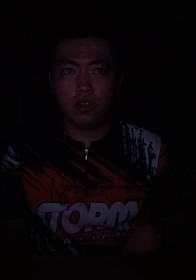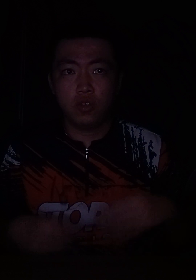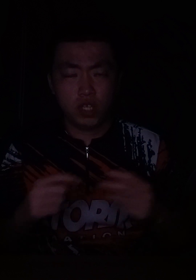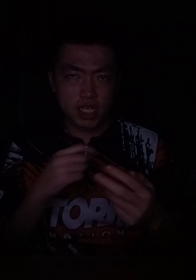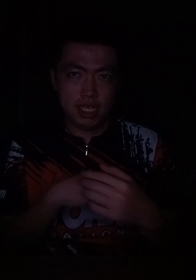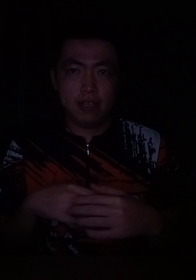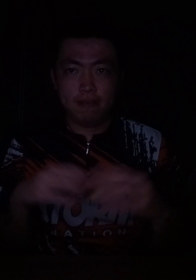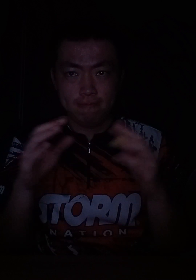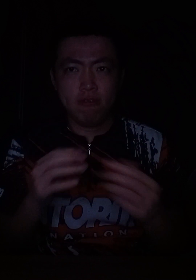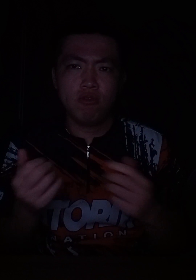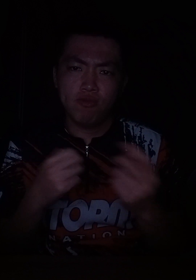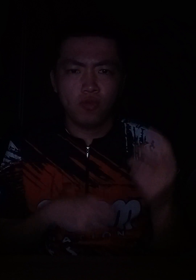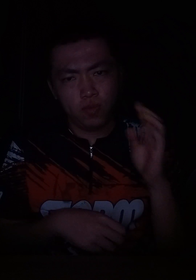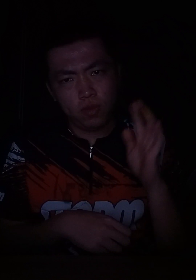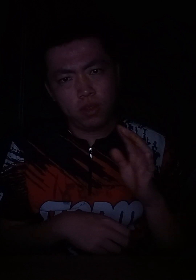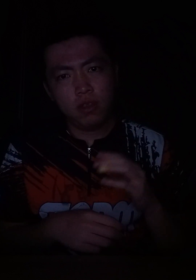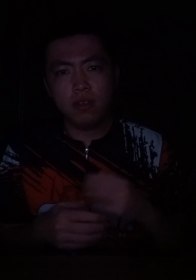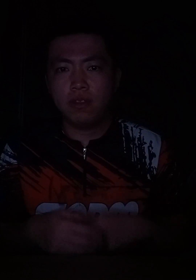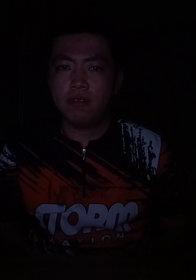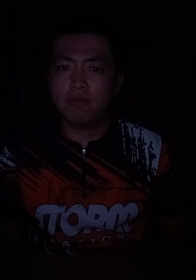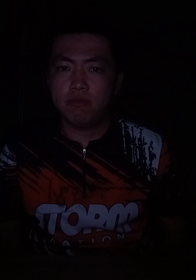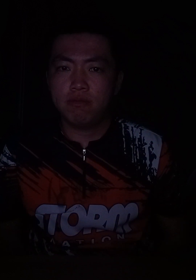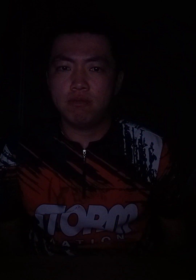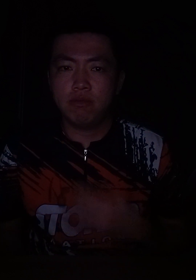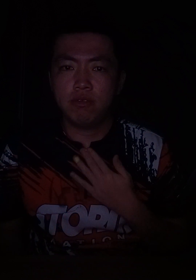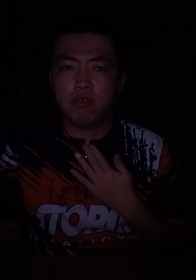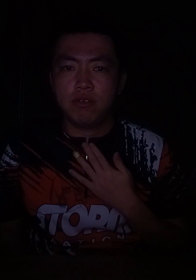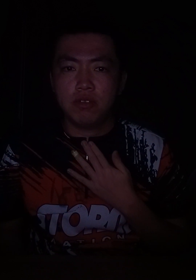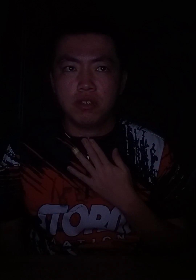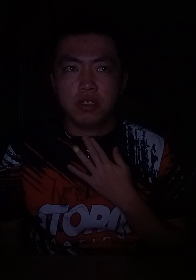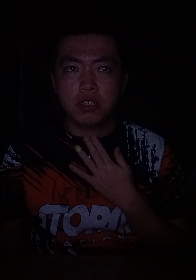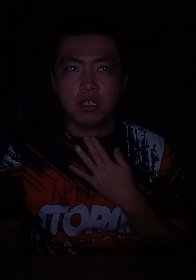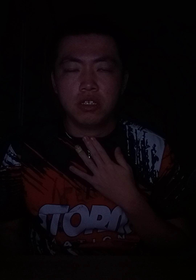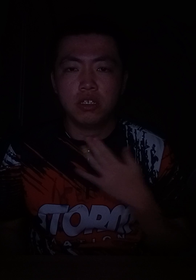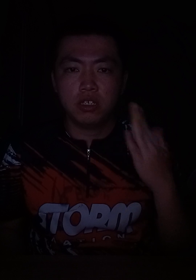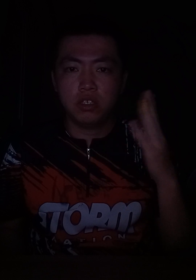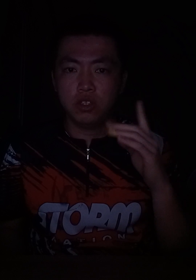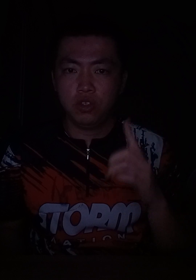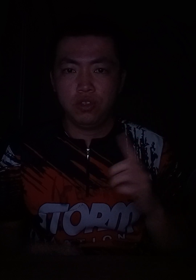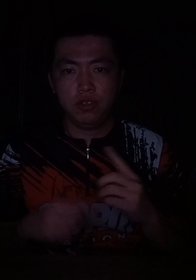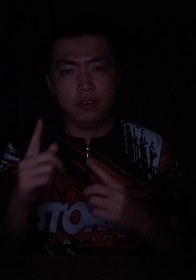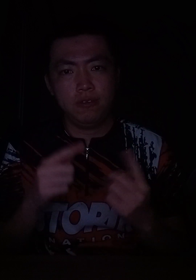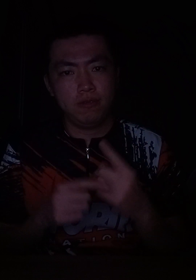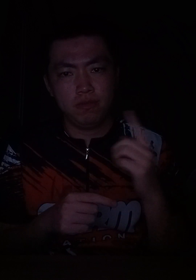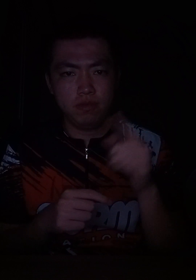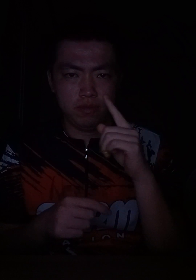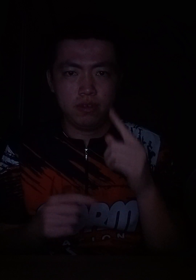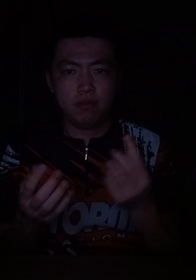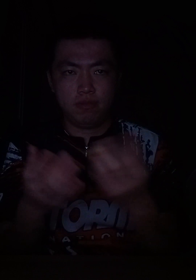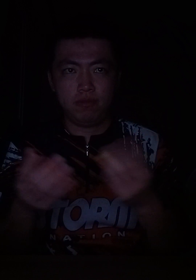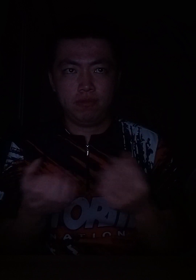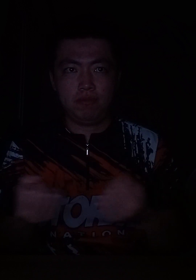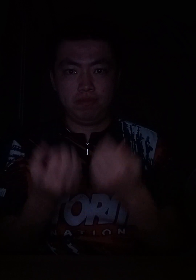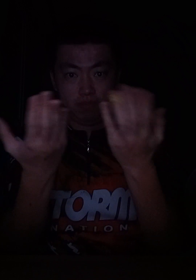3명은 생명엔 지장이 없는 상태입니다. 왜 갑자기 그런 일을 벌였는지도 진술했습니다. 보도에